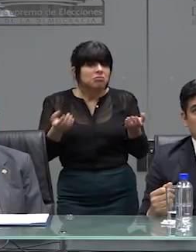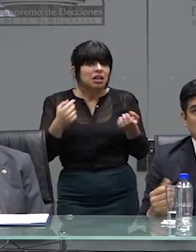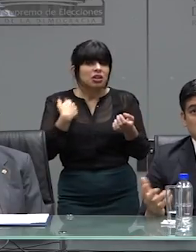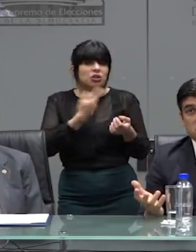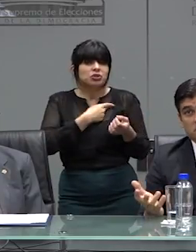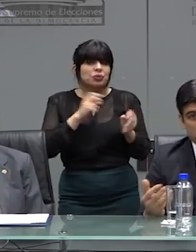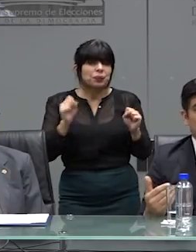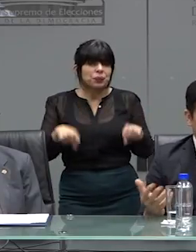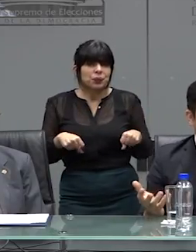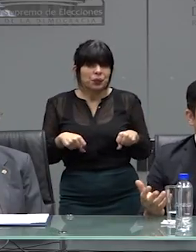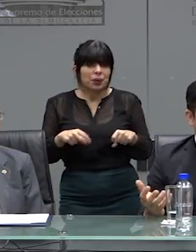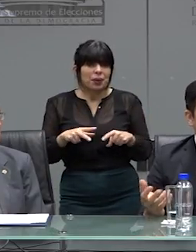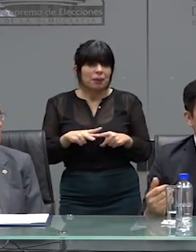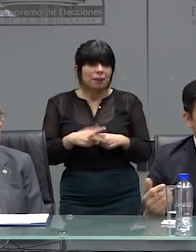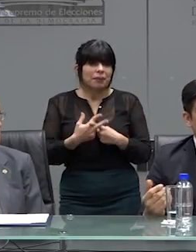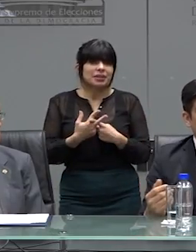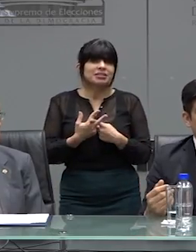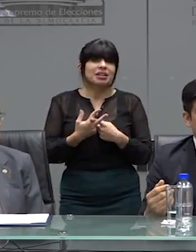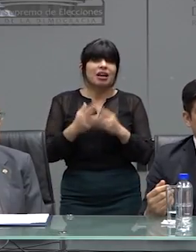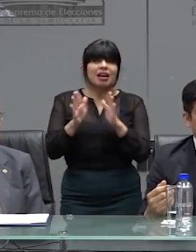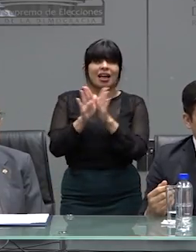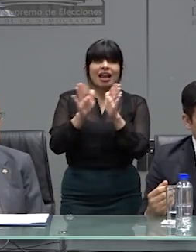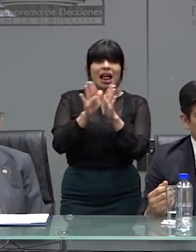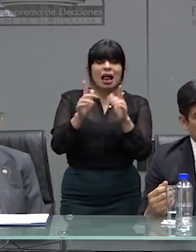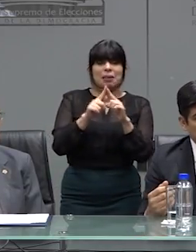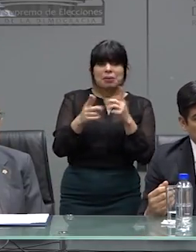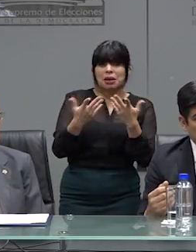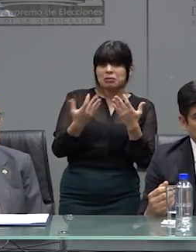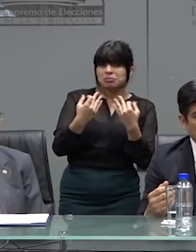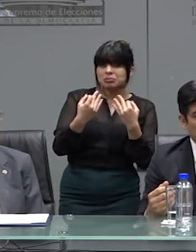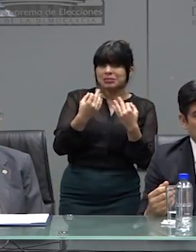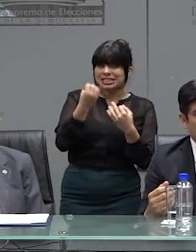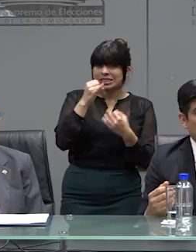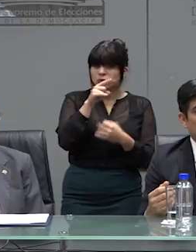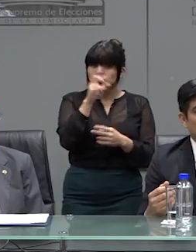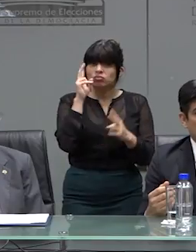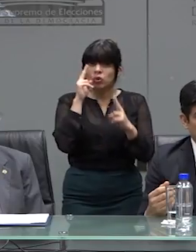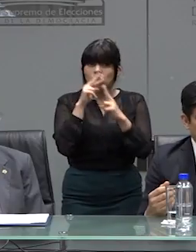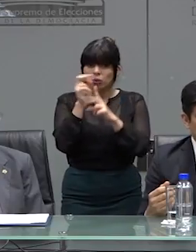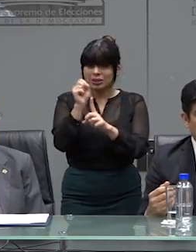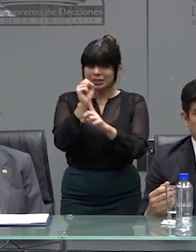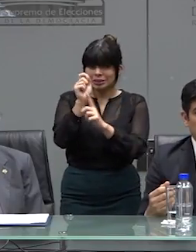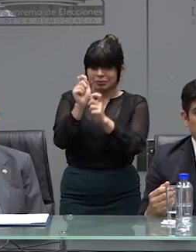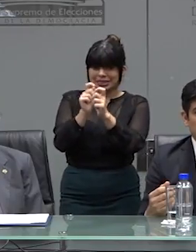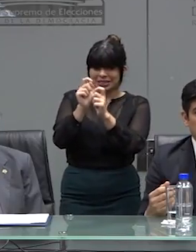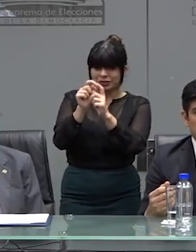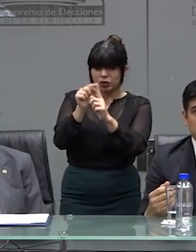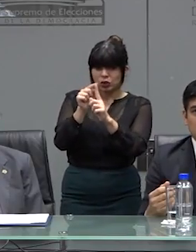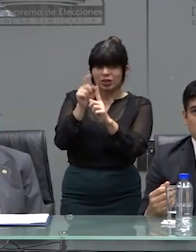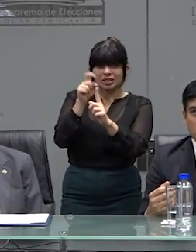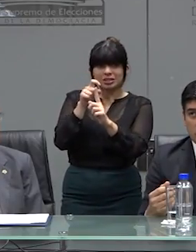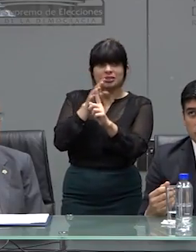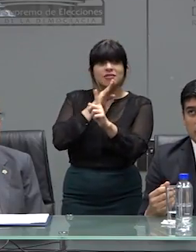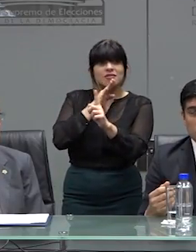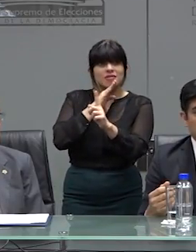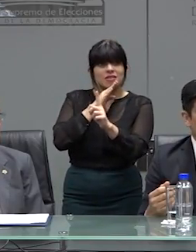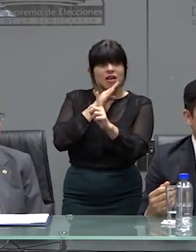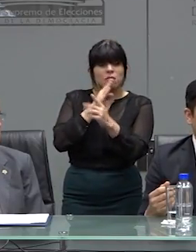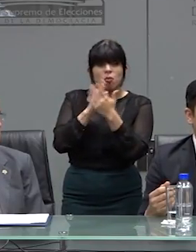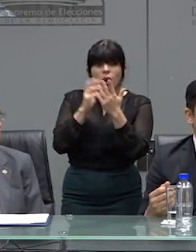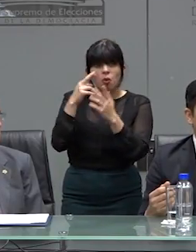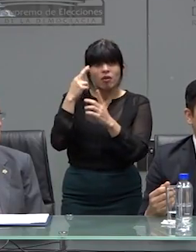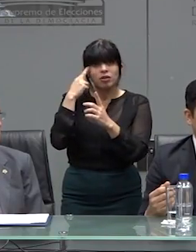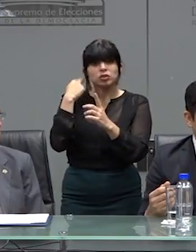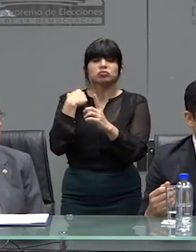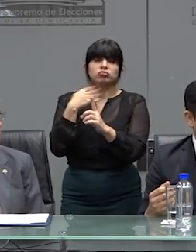entraríamos casualmente en eso, en una generalización. Si hay un caso particular al que haya que referirse por alguna cosa,